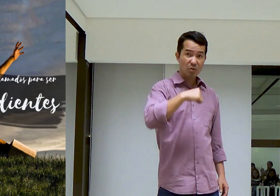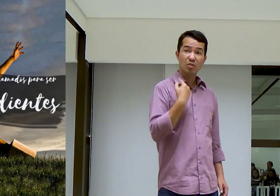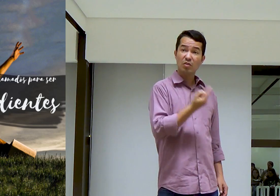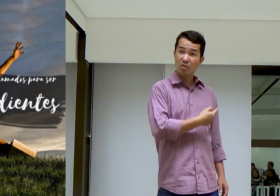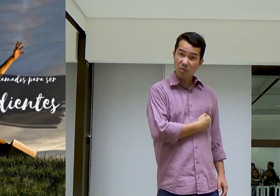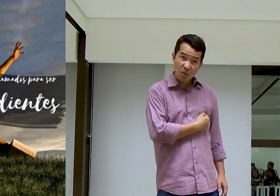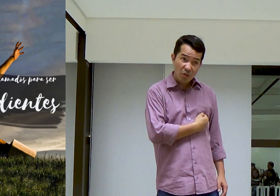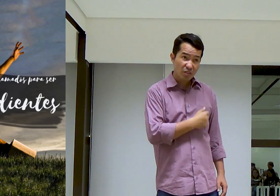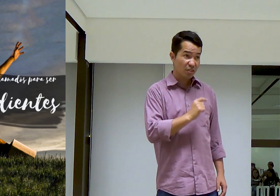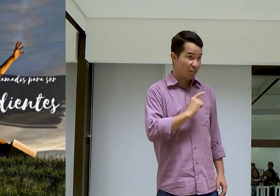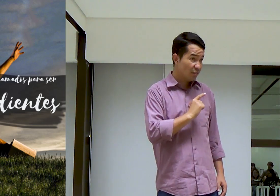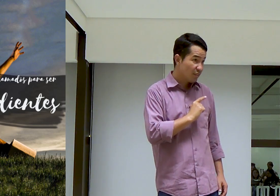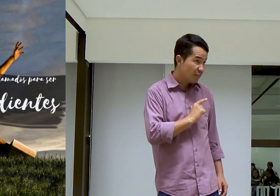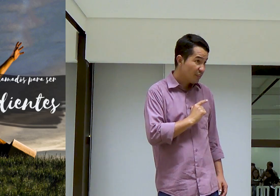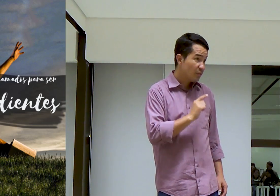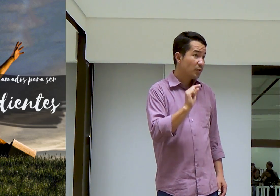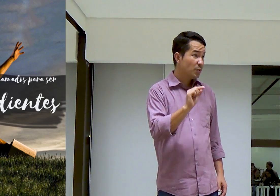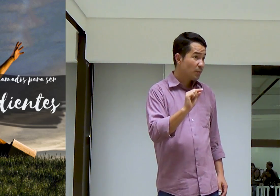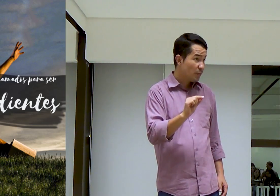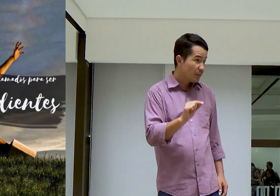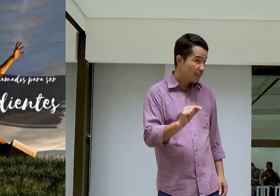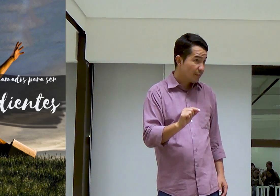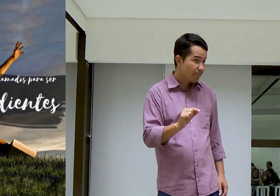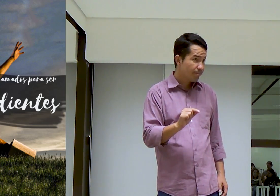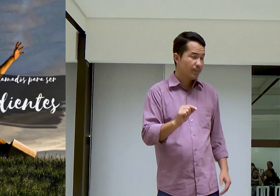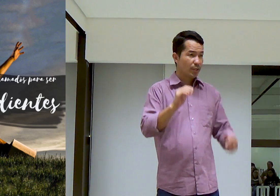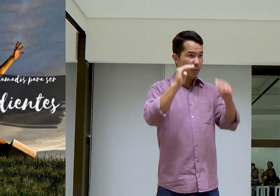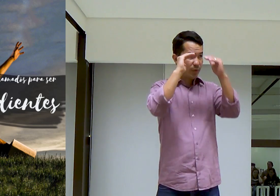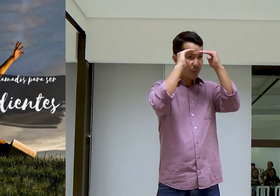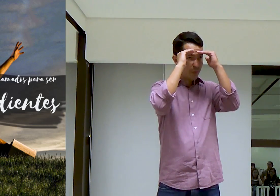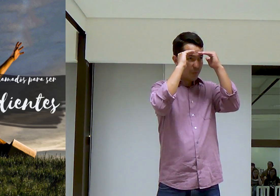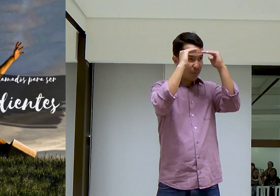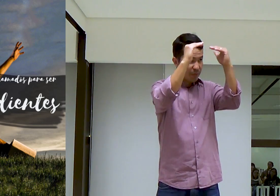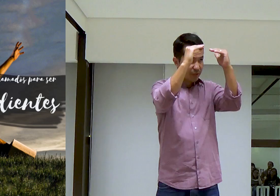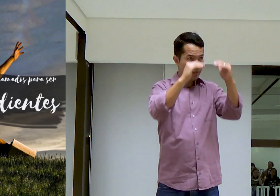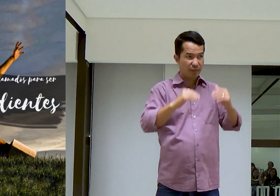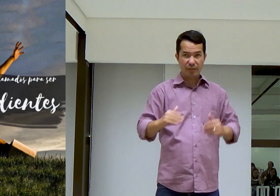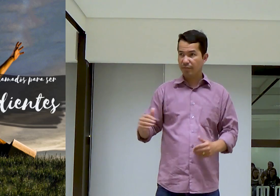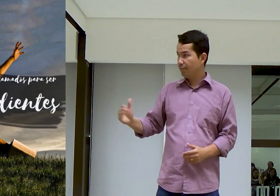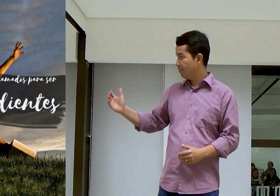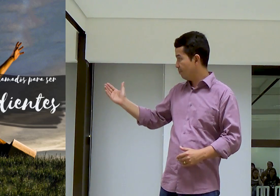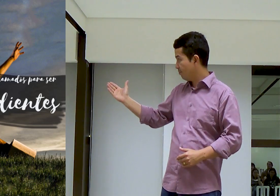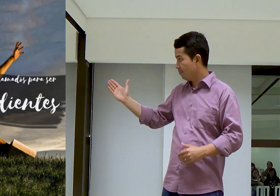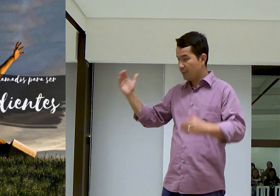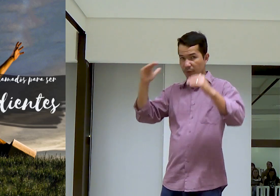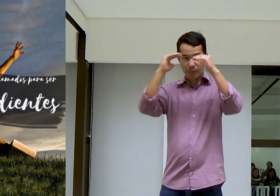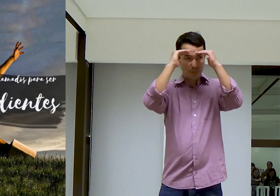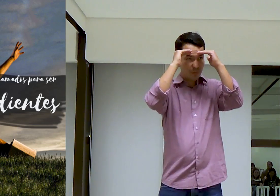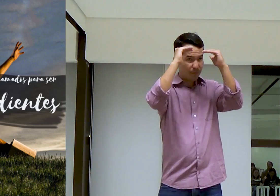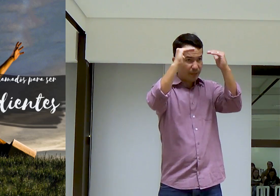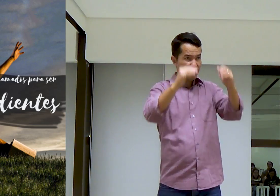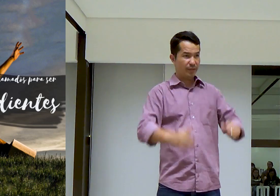Chamou a você, a nós. Chamou a nós para obedecer.